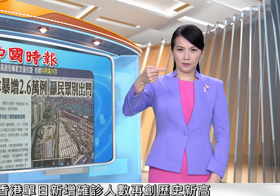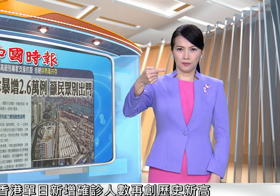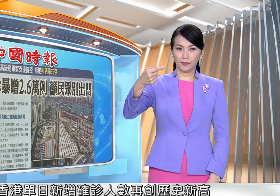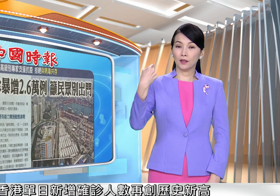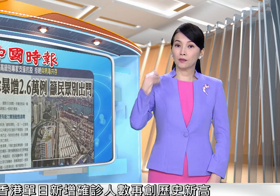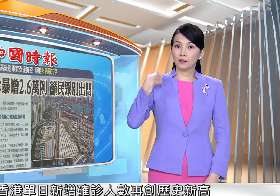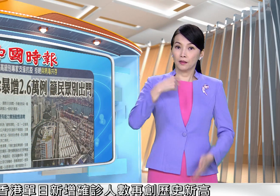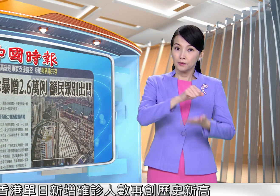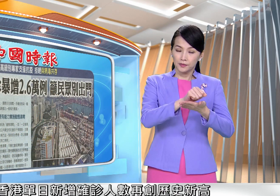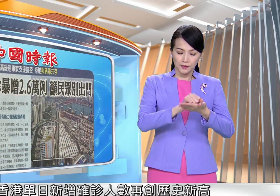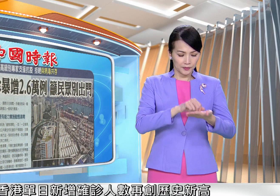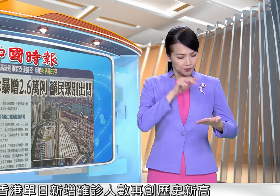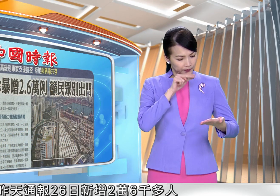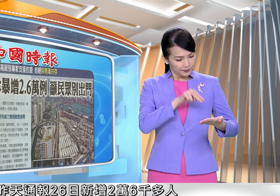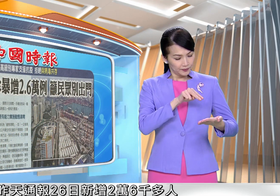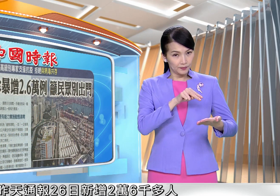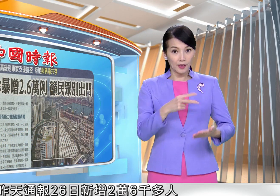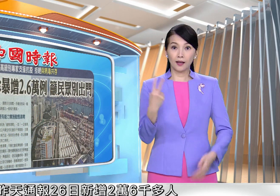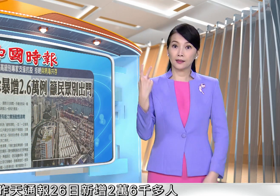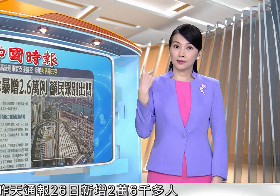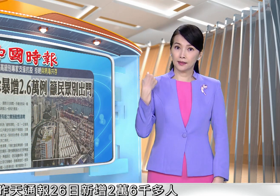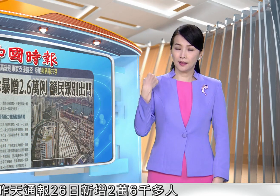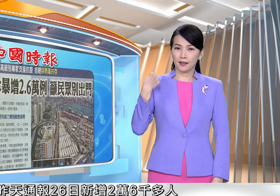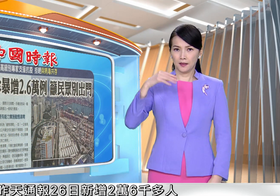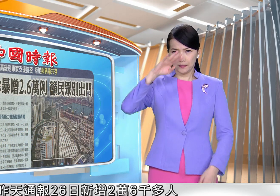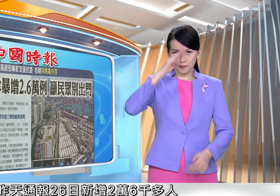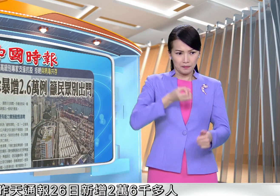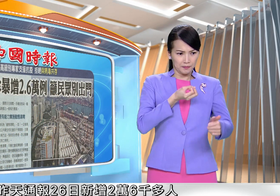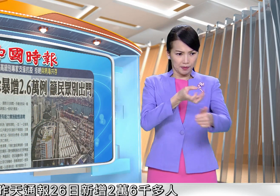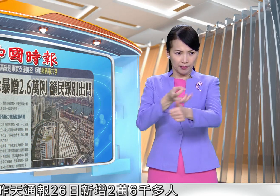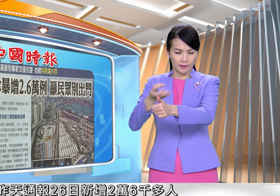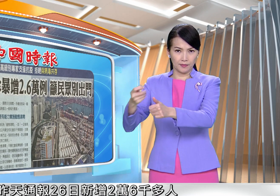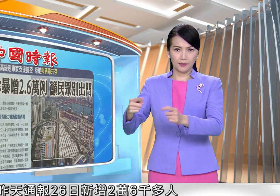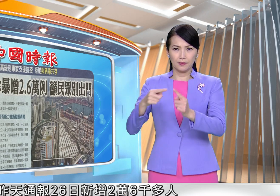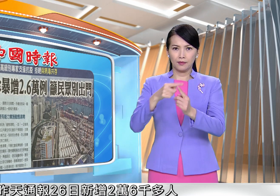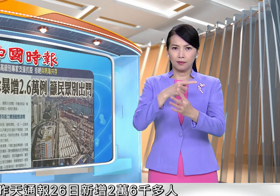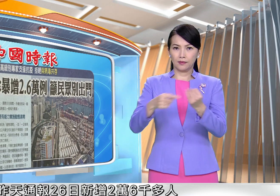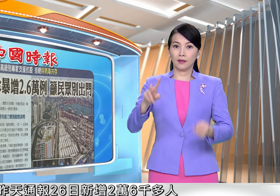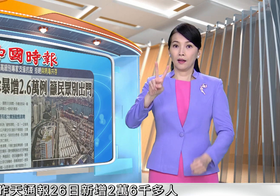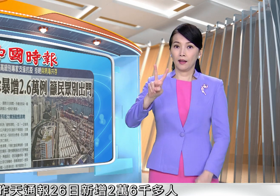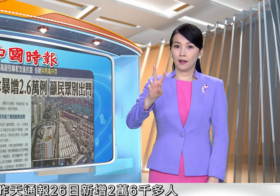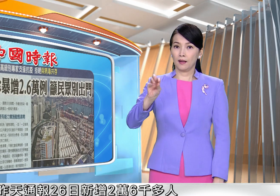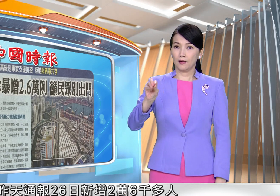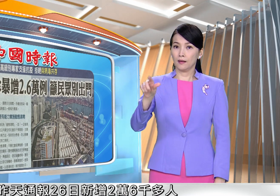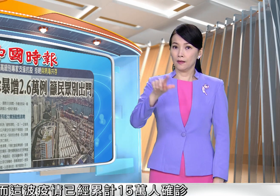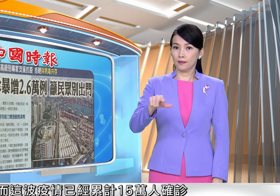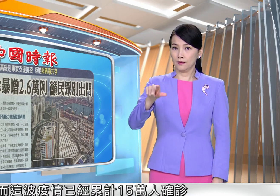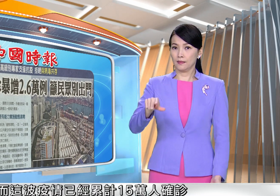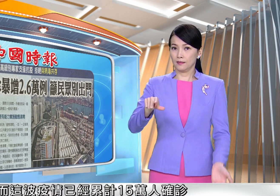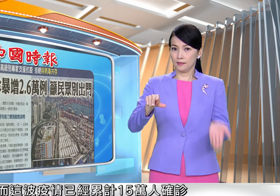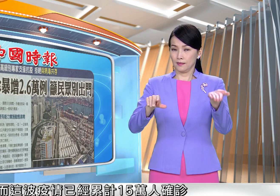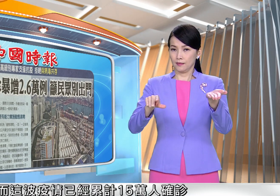高，昨天通报26号新增了26000多人，而这波疫情已经累